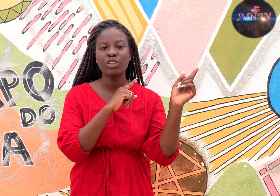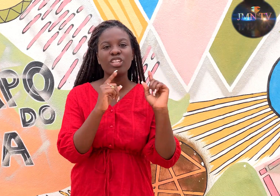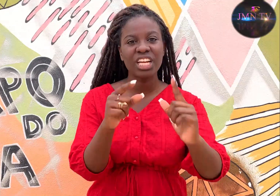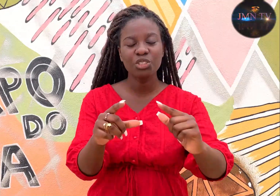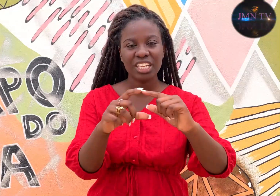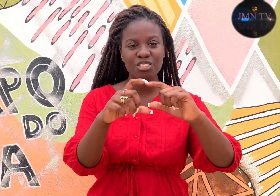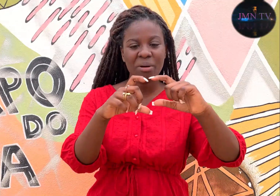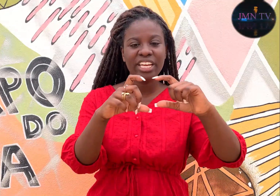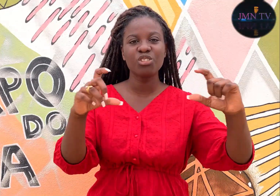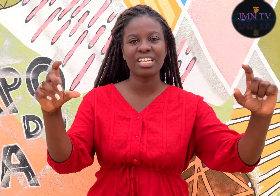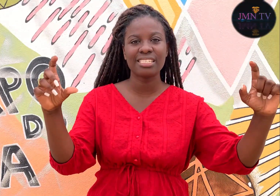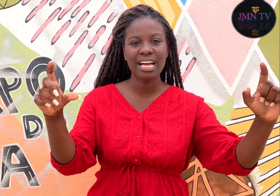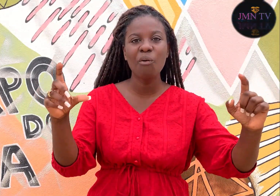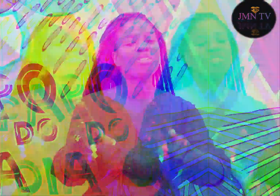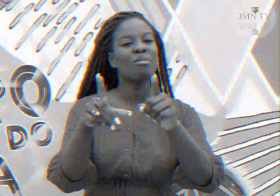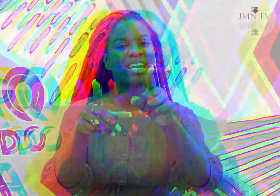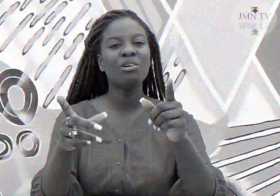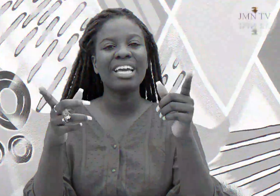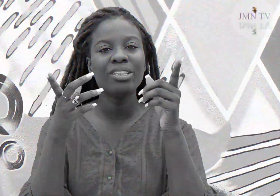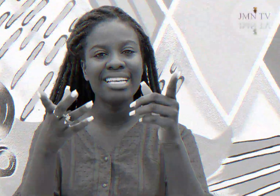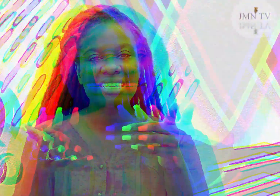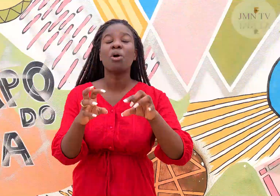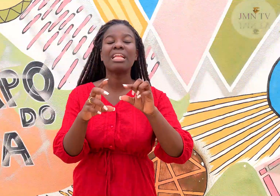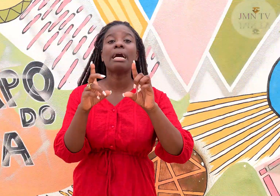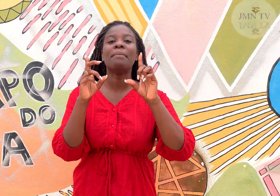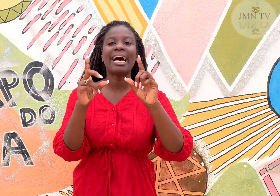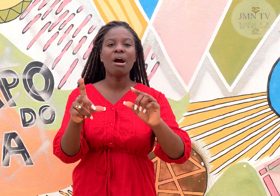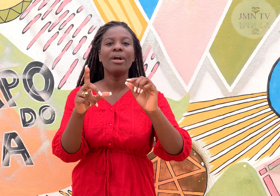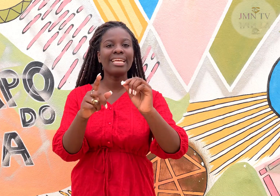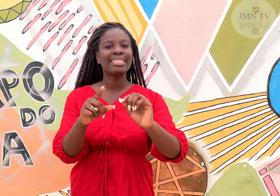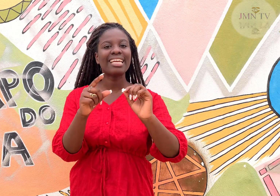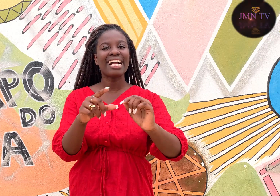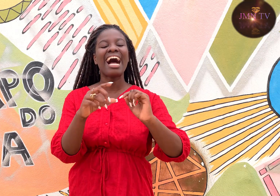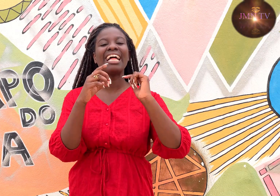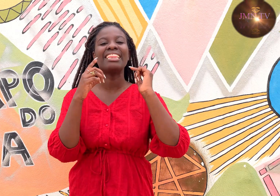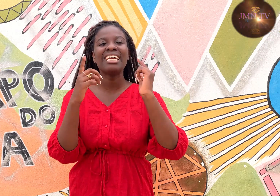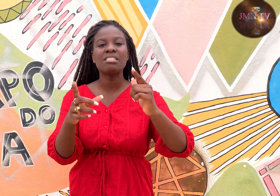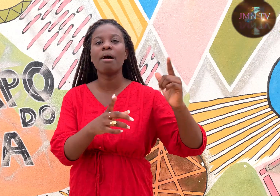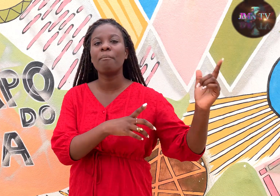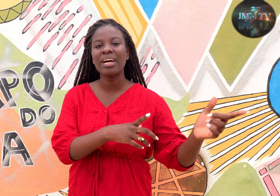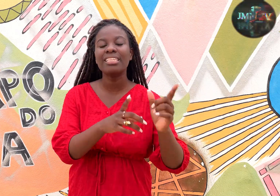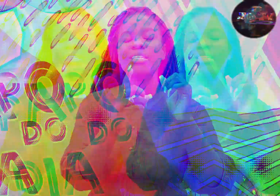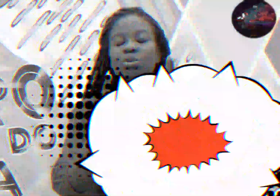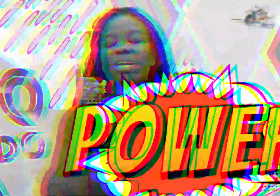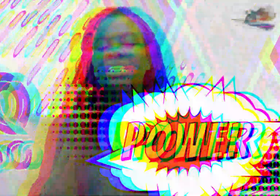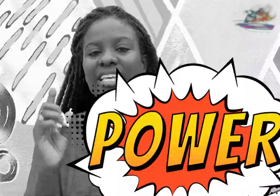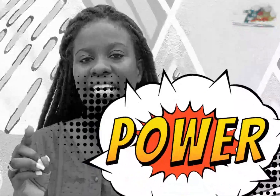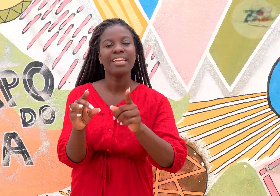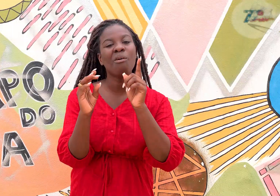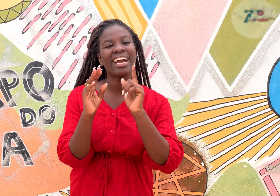14, já nos traz uma ilustração sobre aquilo que é o dízimo. Quando Abraão, ele entrega a décima parte de tudo que tinha. E o rei